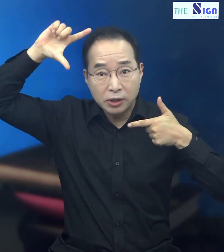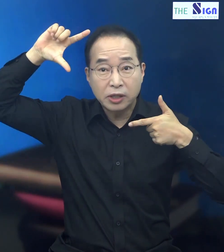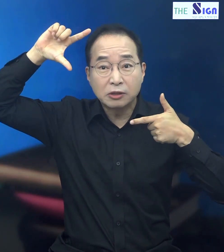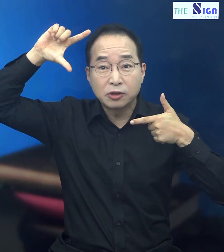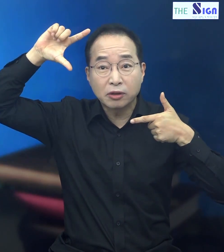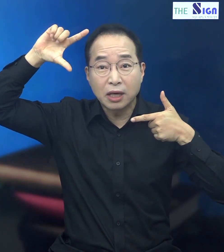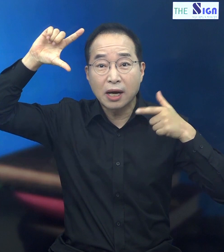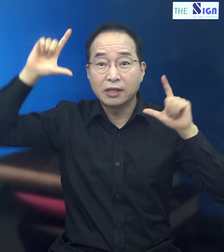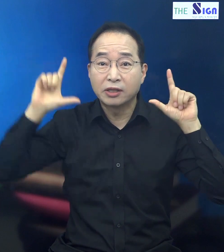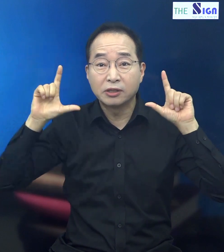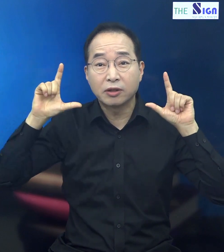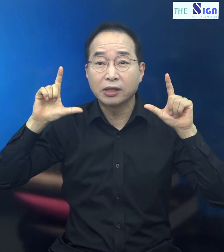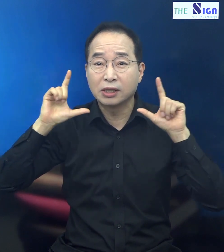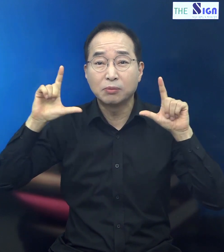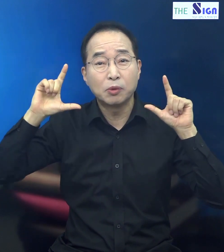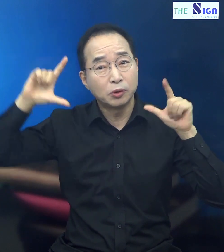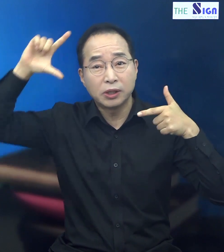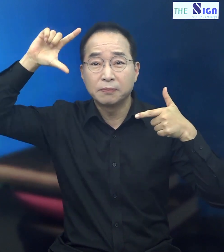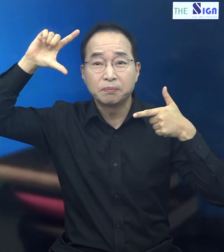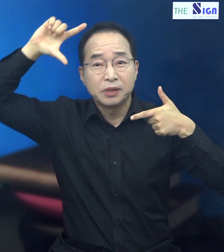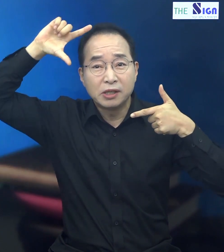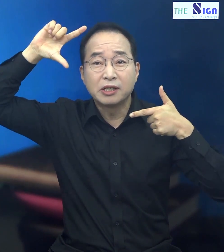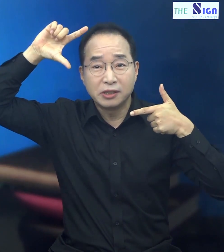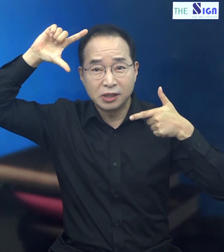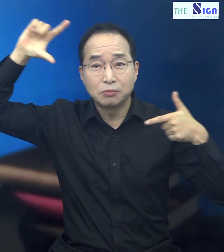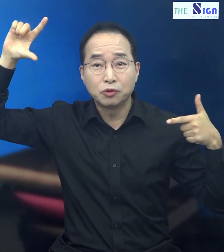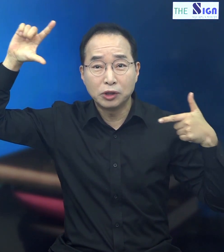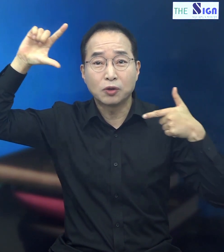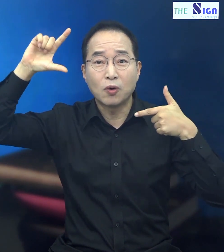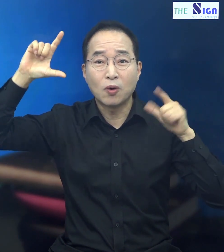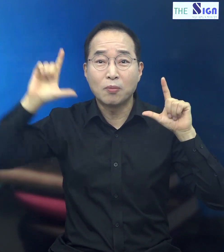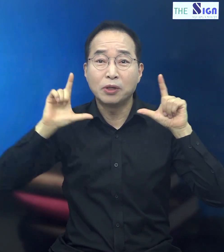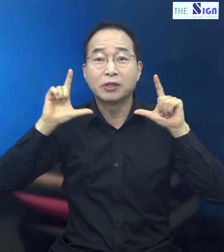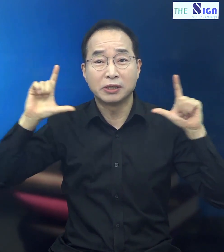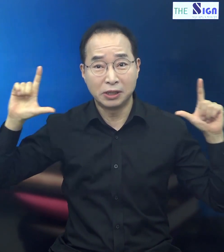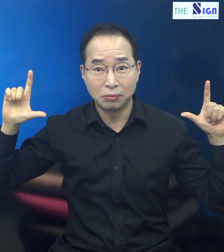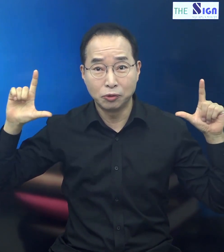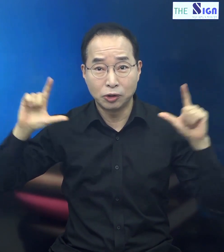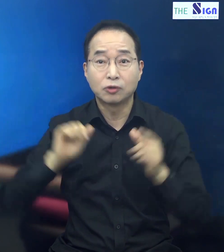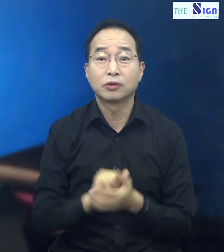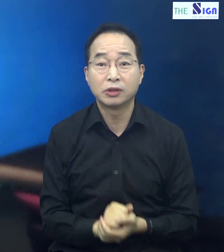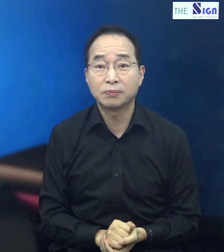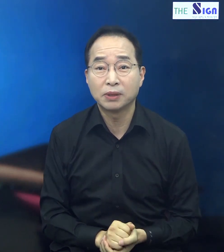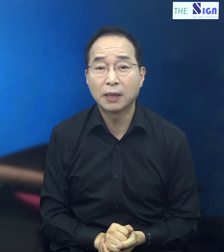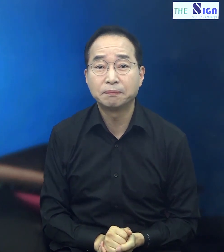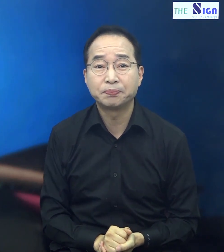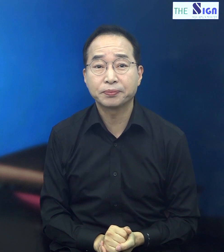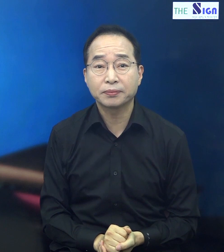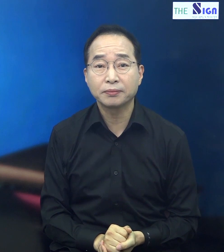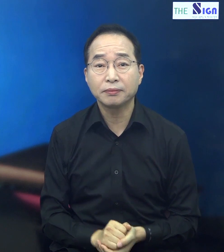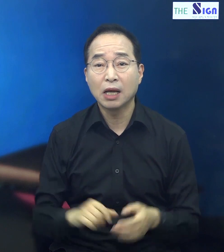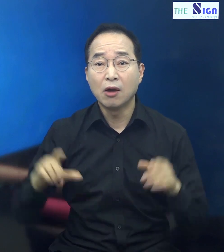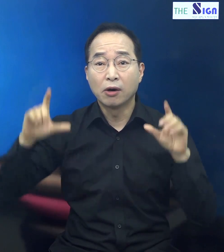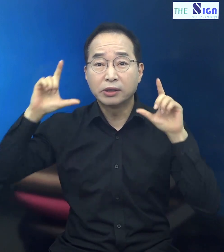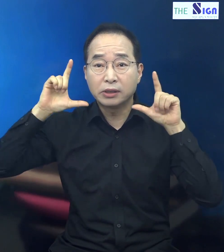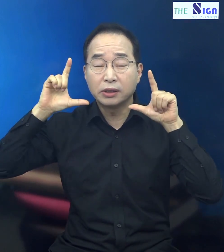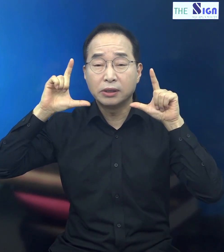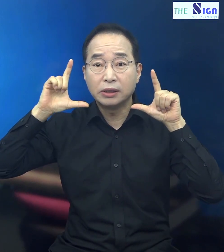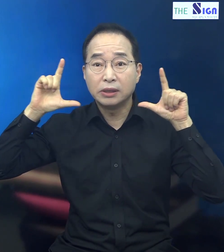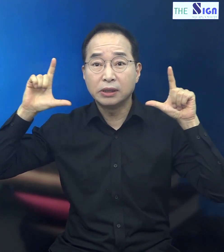이렇게도 썼다가 이렇게 썼다가 지금 뭐 이제 이렇게 쓰시는 분도 있고 뭐 이렇게 쓰시는 분도 있고 그렇습니다. 어쨌든